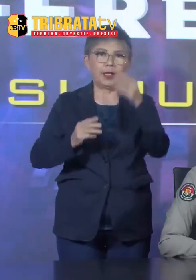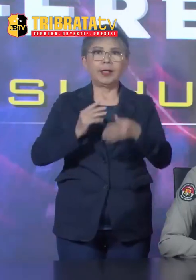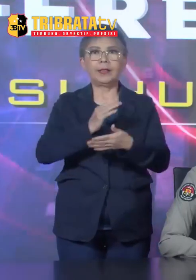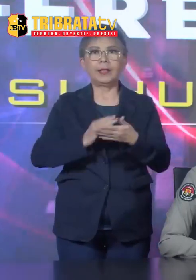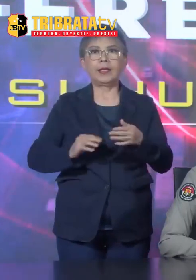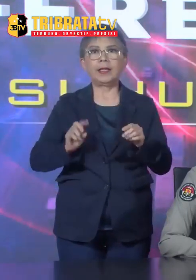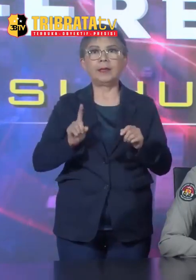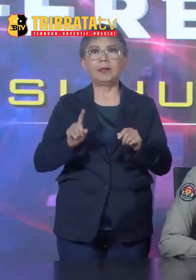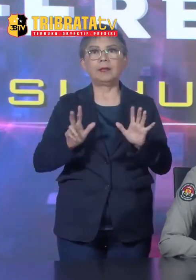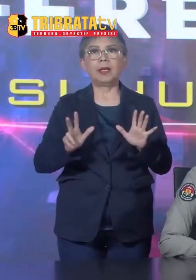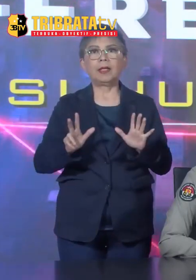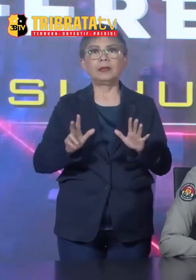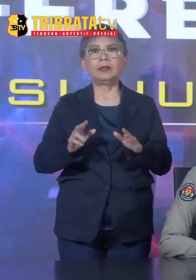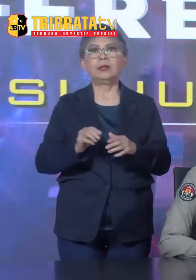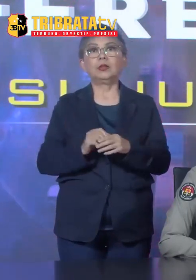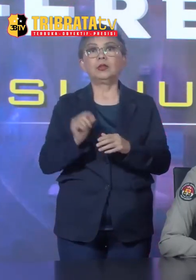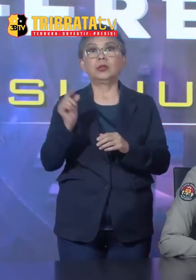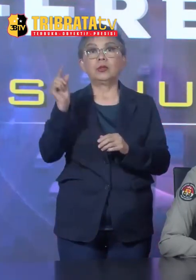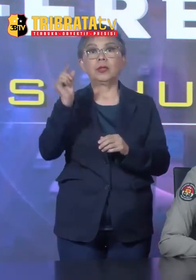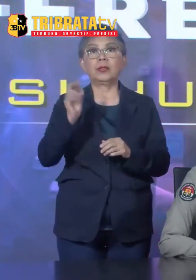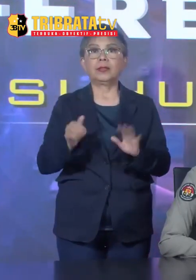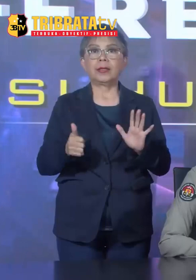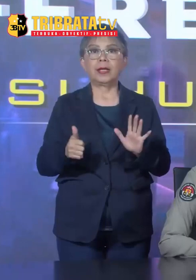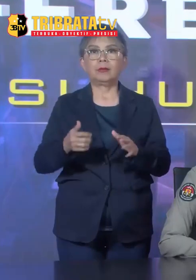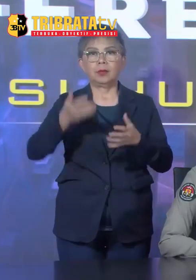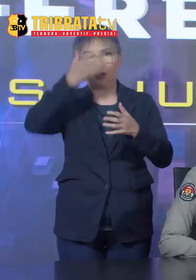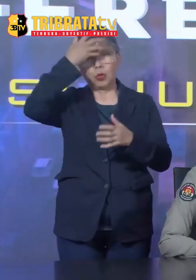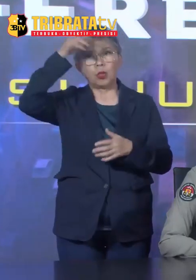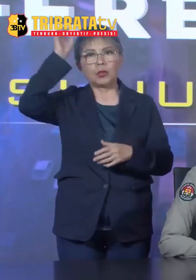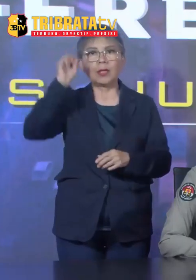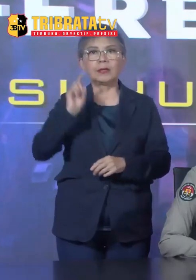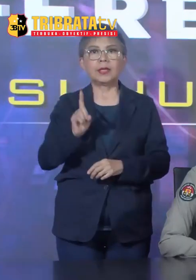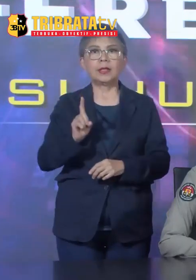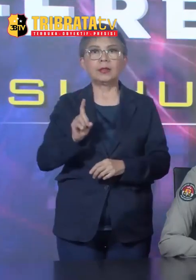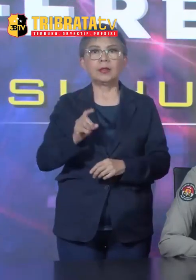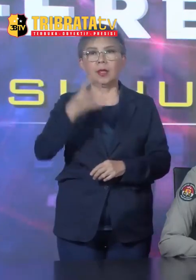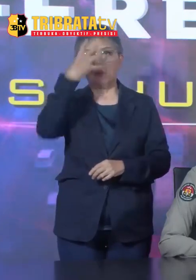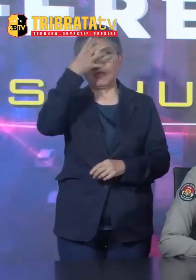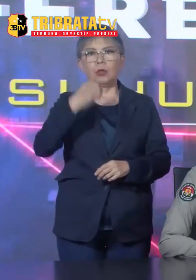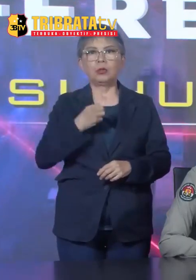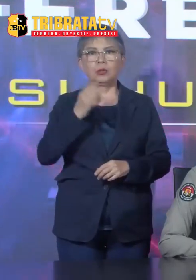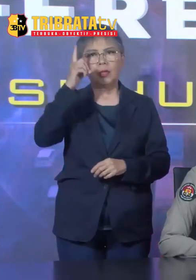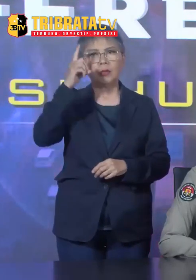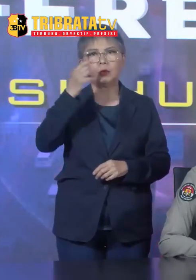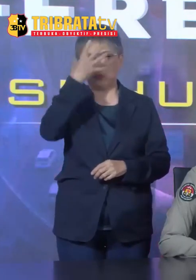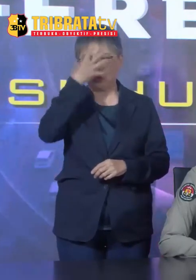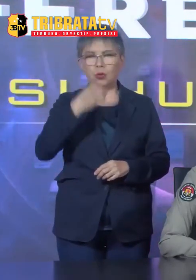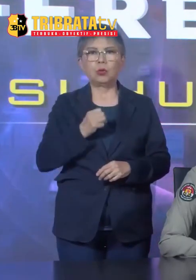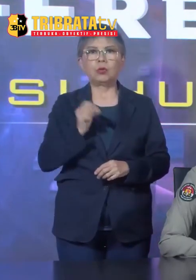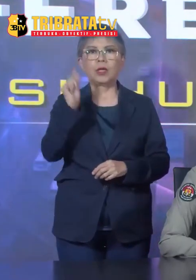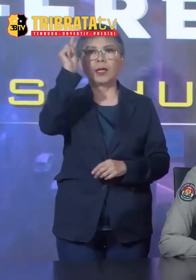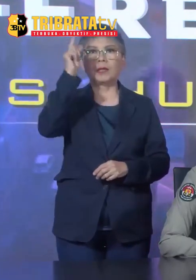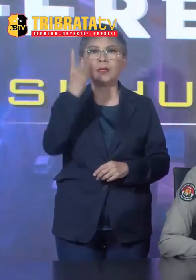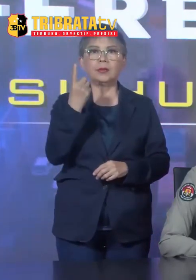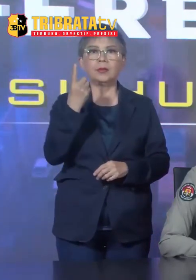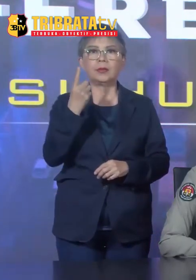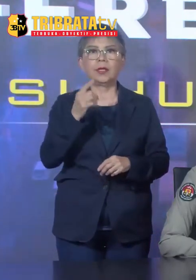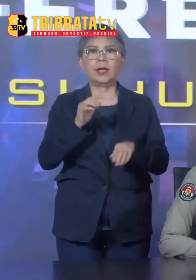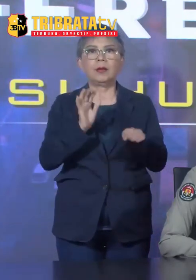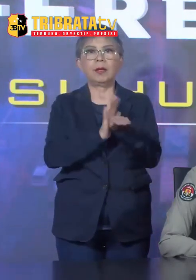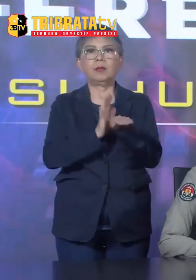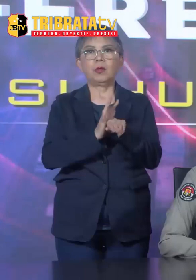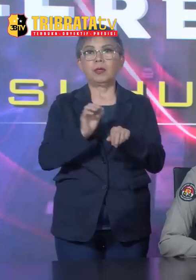18 Polda Sultra 6 Polda Gorontalo 1 Polda Maluku 1 Polda Maluku Utara 1